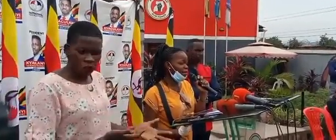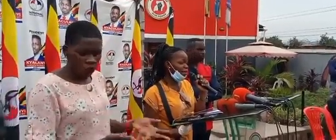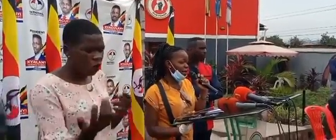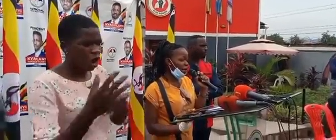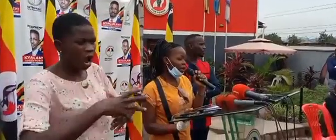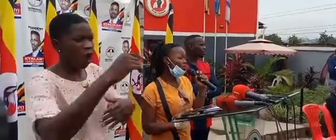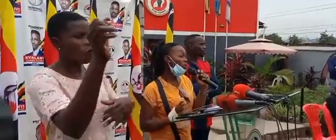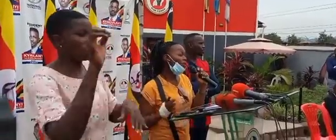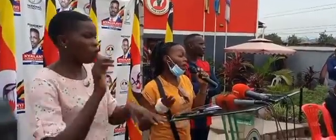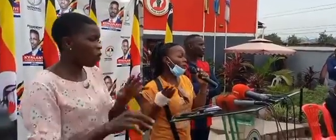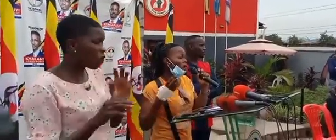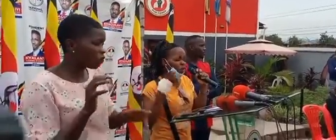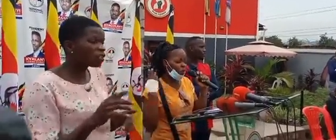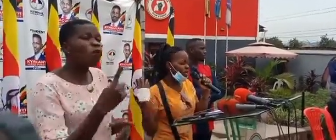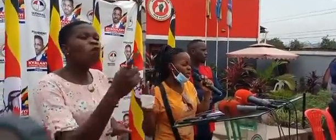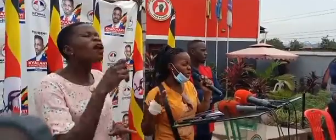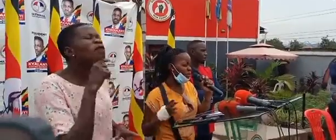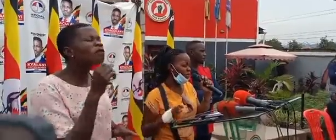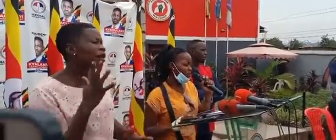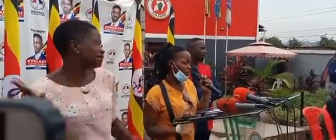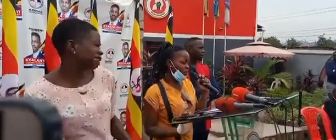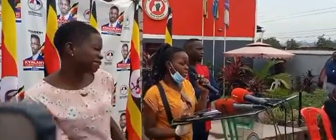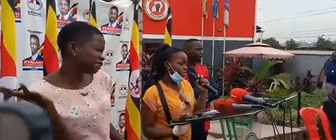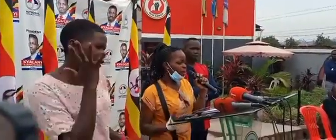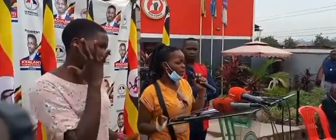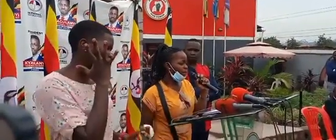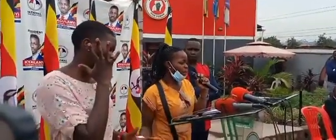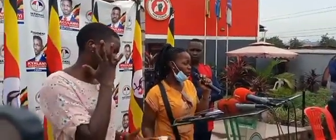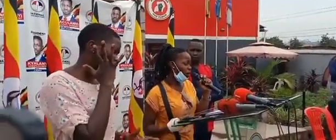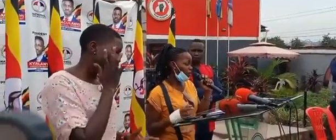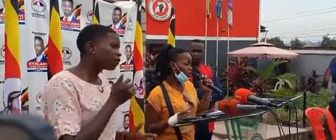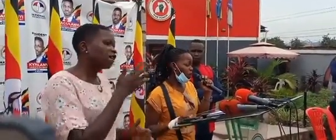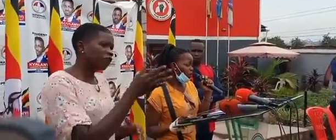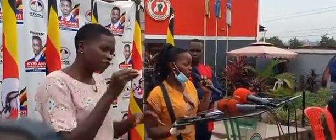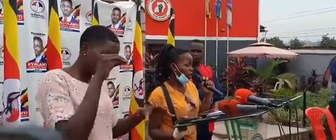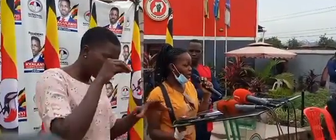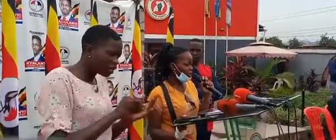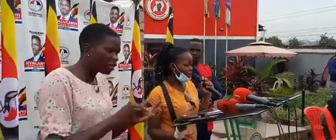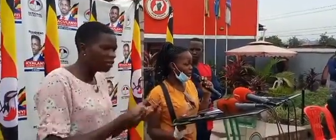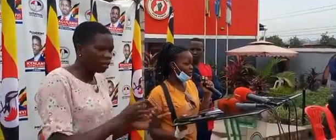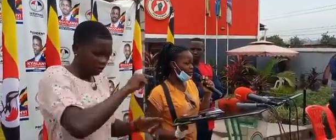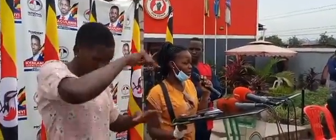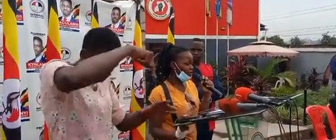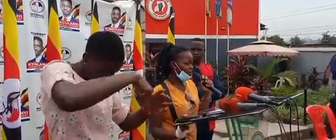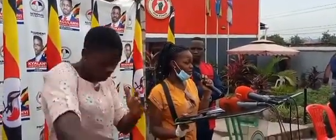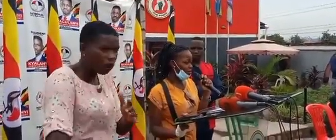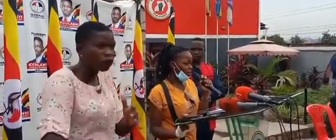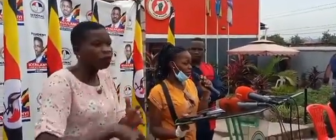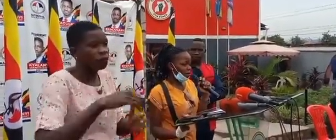baali kati omu nakupa oluyi namala ne bantwala mu godawuni wansi